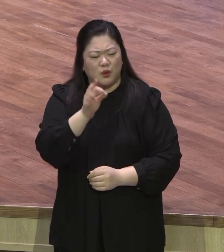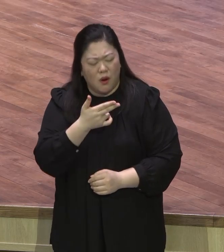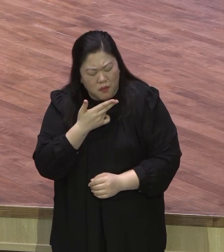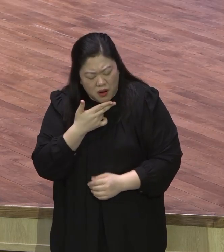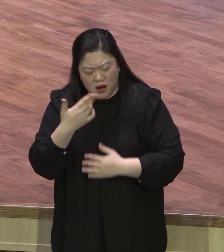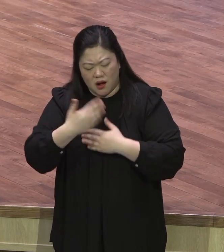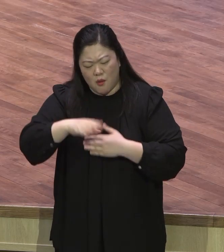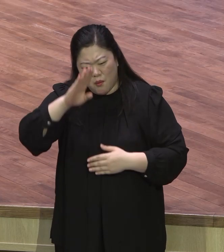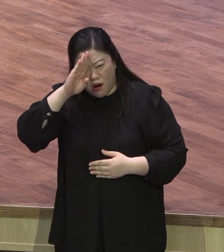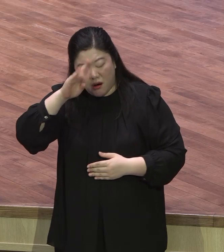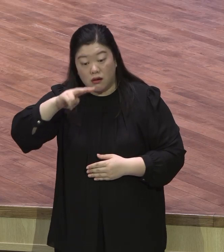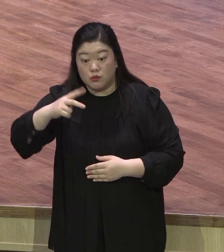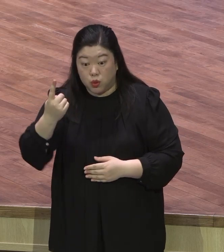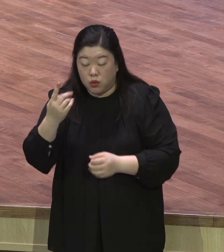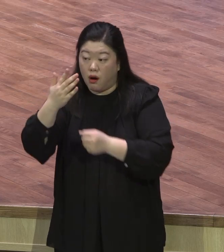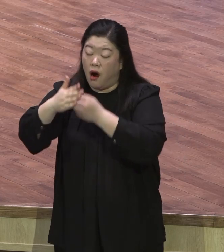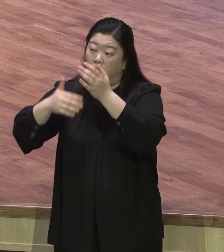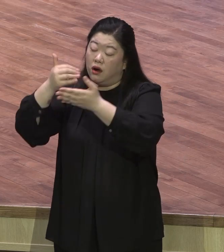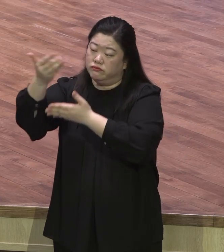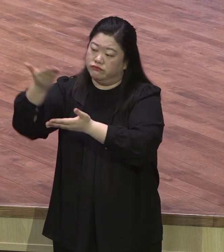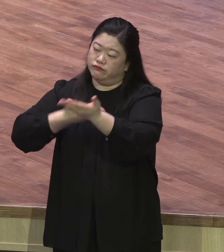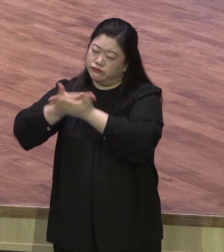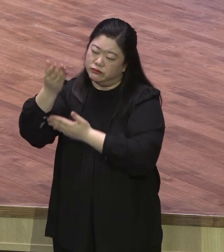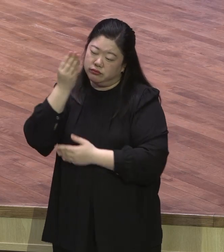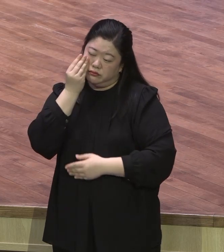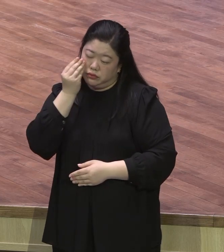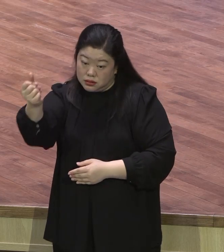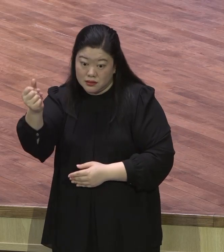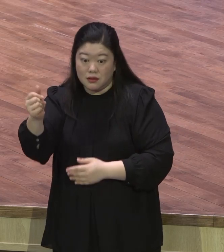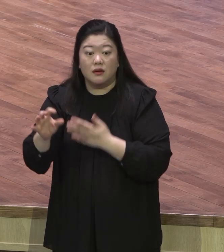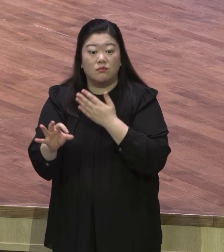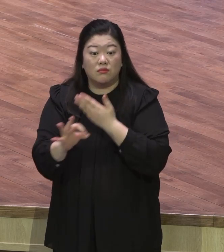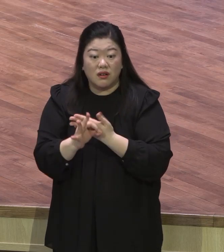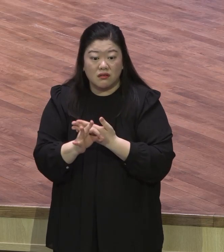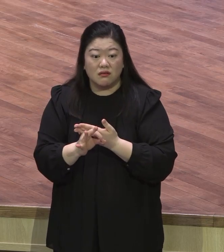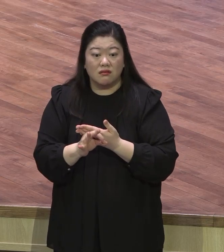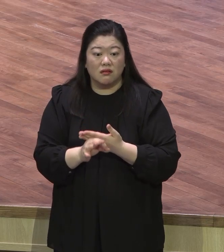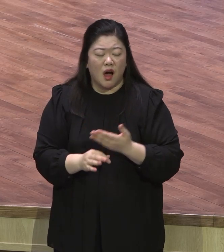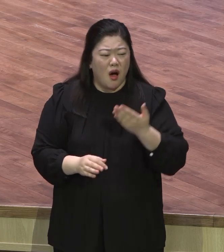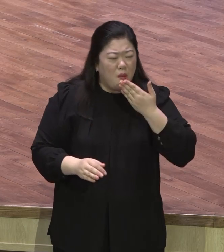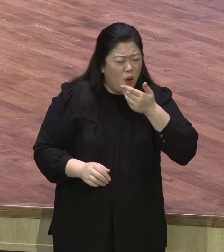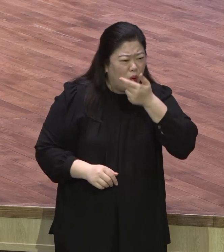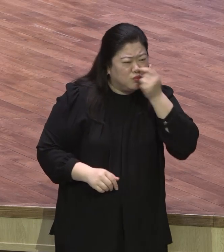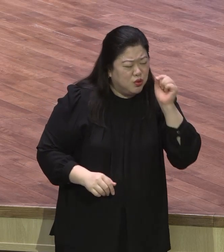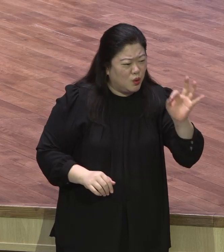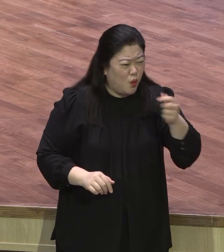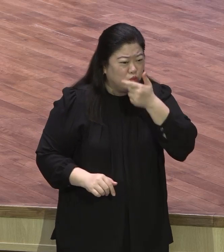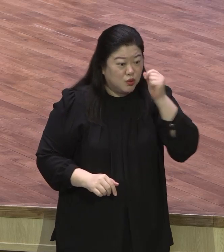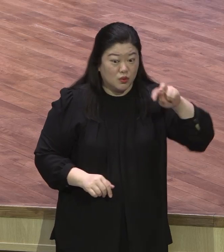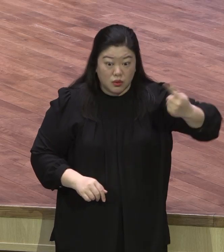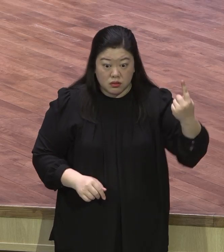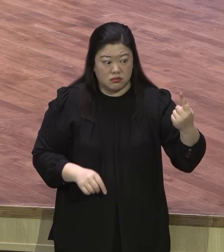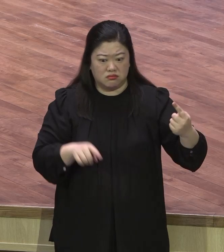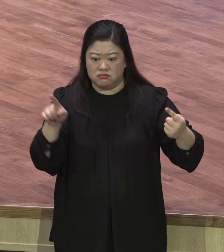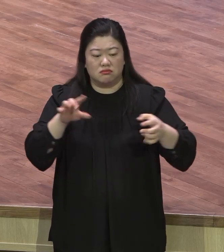어려웁니다 상관없어 내가 복음을 얼마나 누리느냐 먹는 것과 맛있는 것이 아니라고 했잖아요